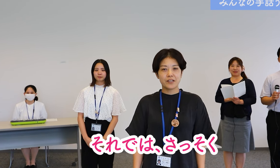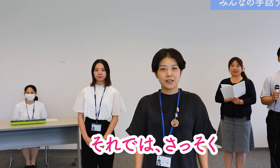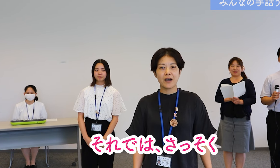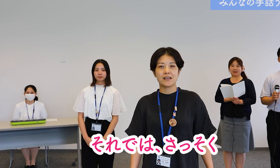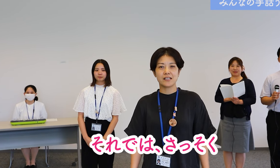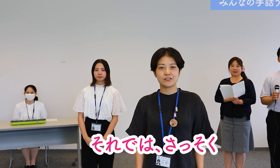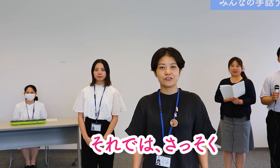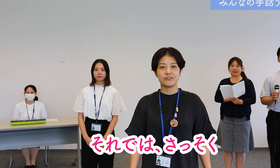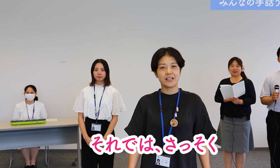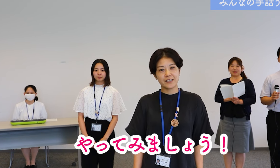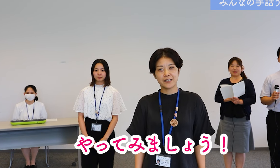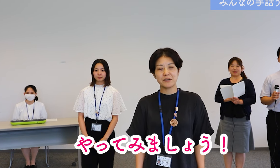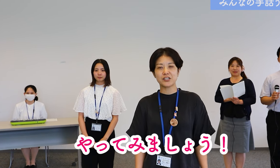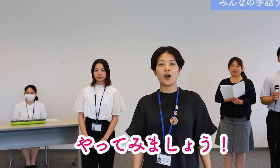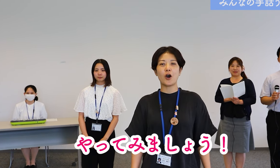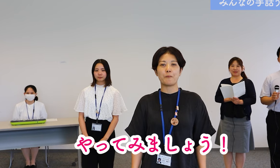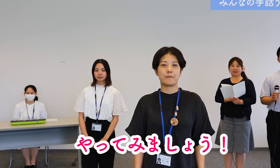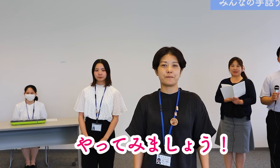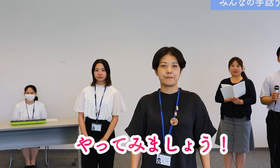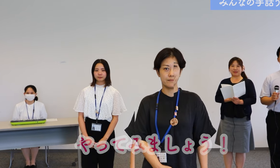では早速やっていきましょう。